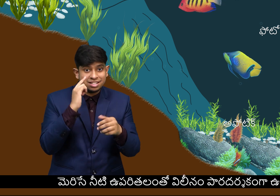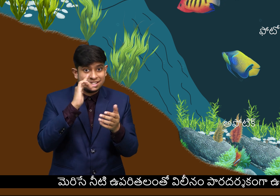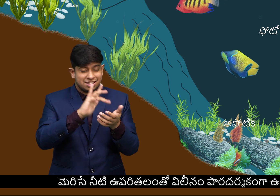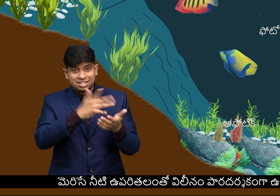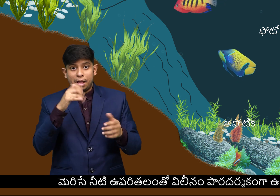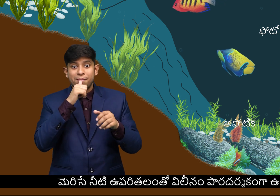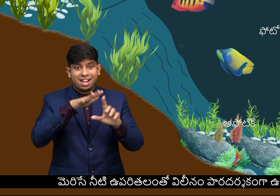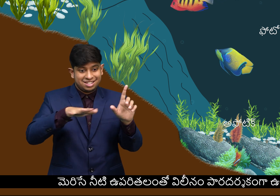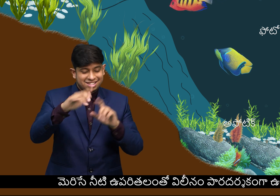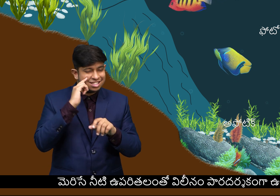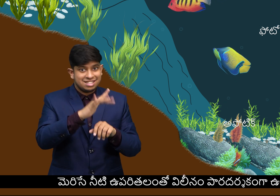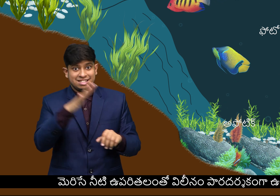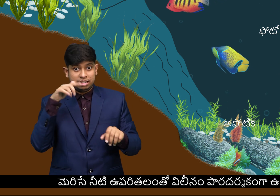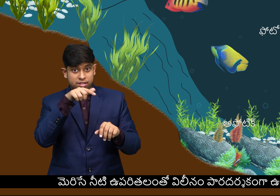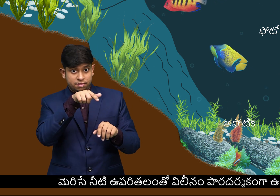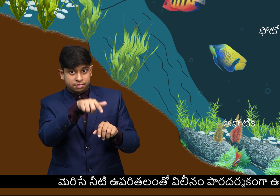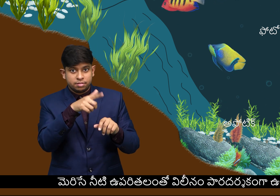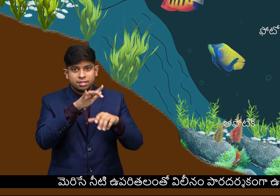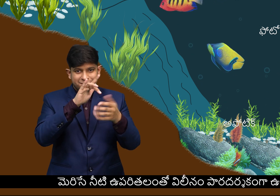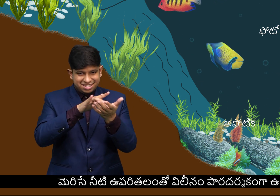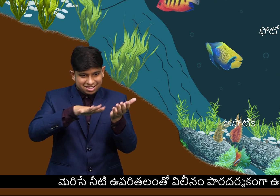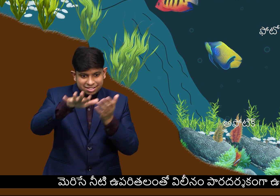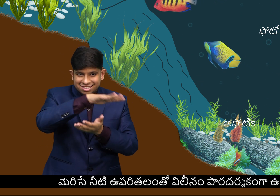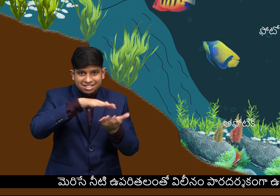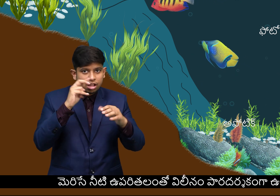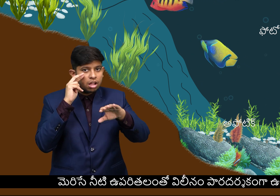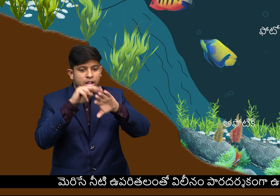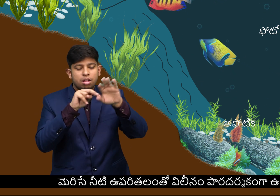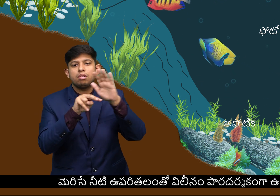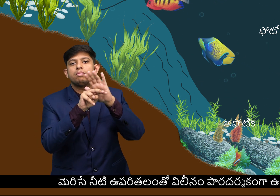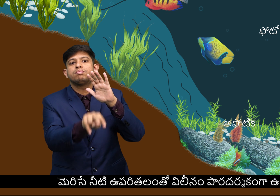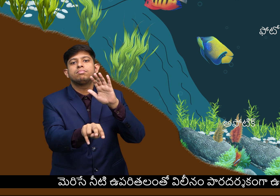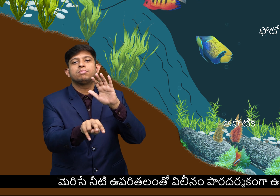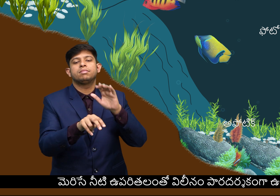నీటి ఉపరితలంలో విలీనం పారదర్శకంగా ఉంటుంది.